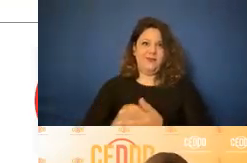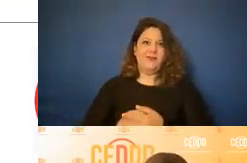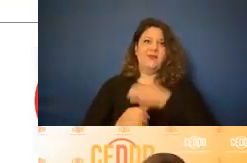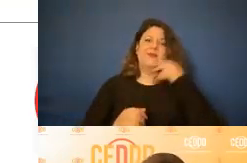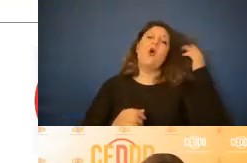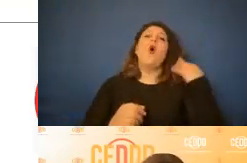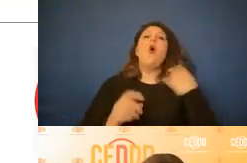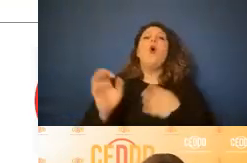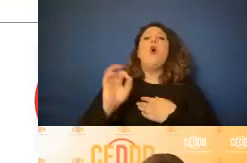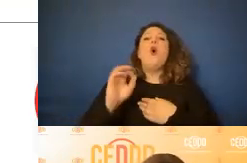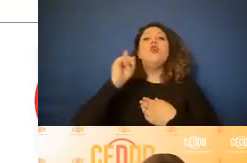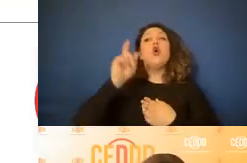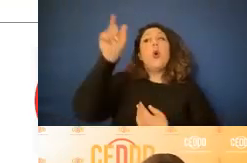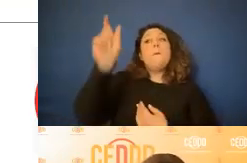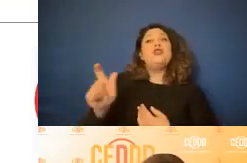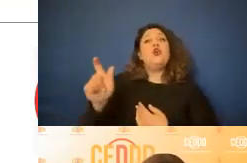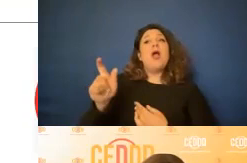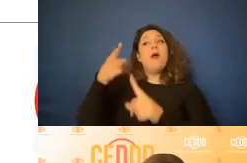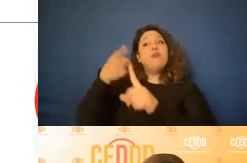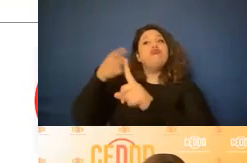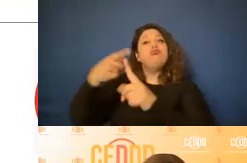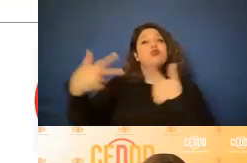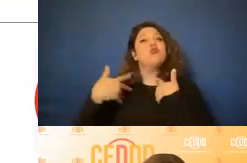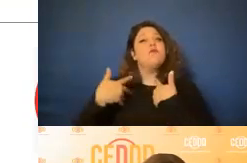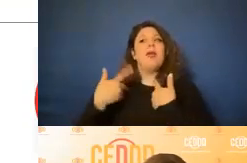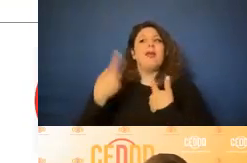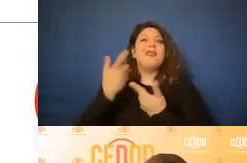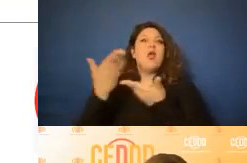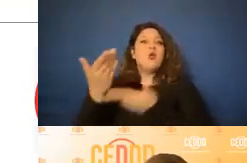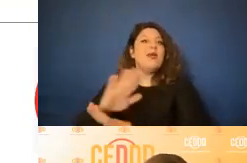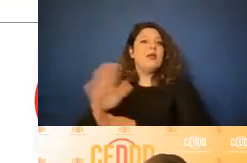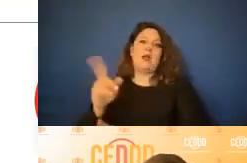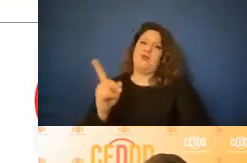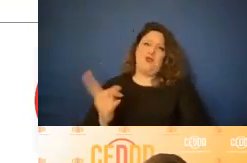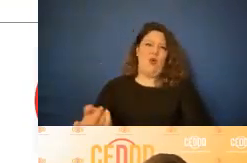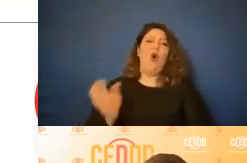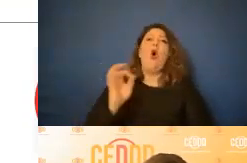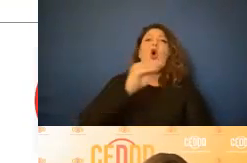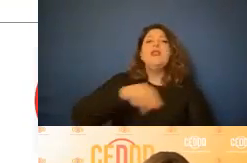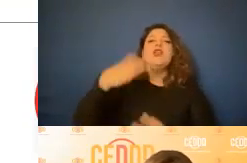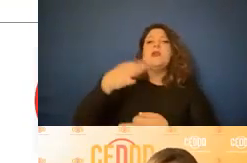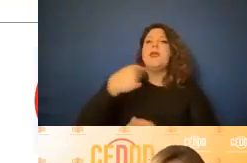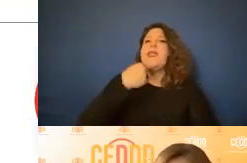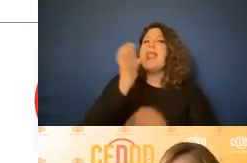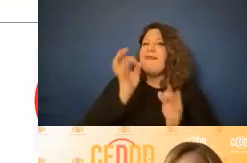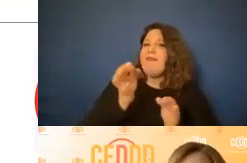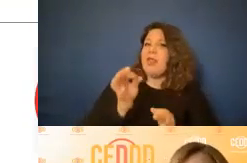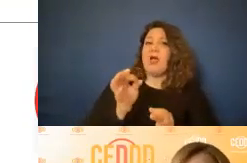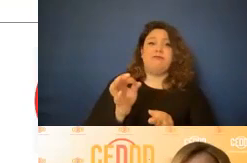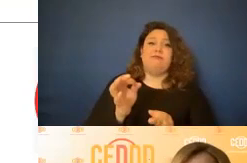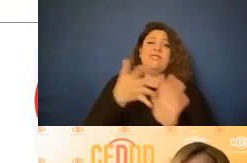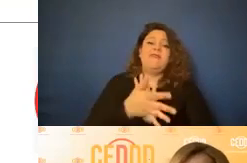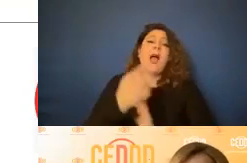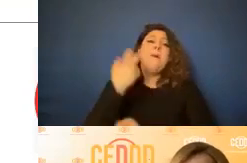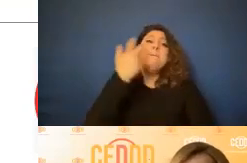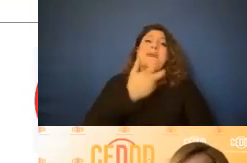no es verdad, veremos por qué. Es un rumor. Los niños siempre dicen la verdad. Estos son solamente mitos y